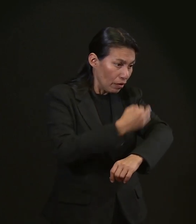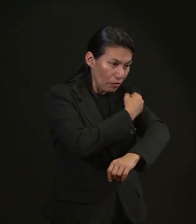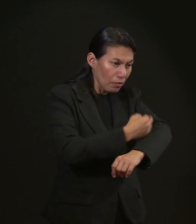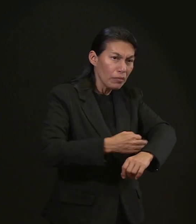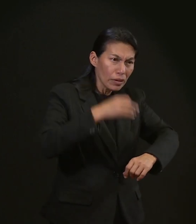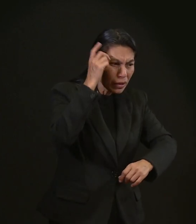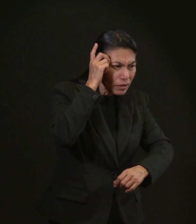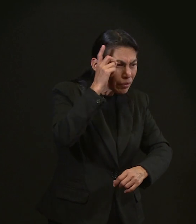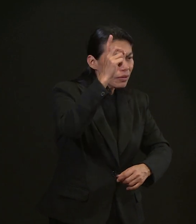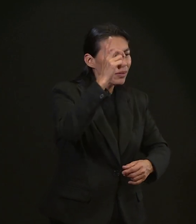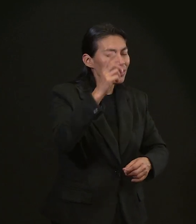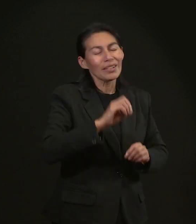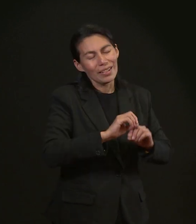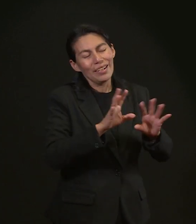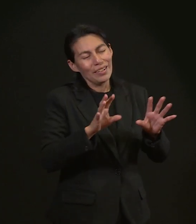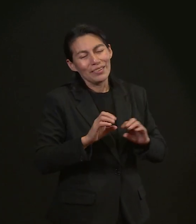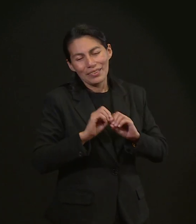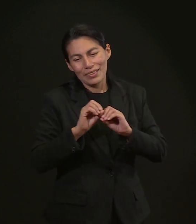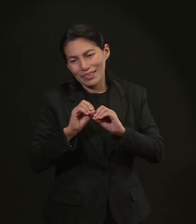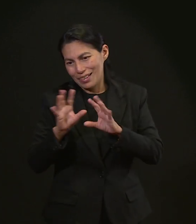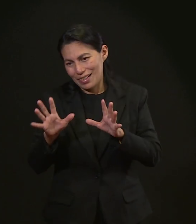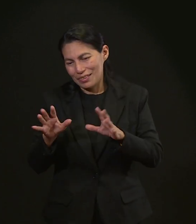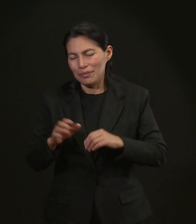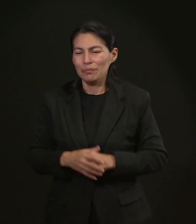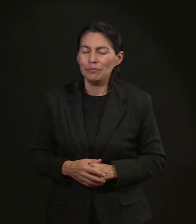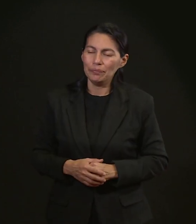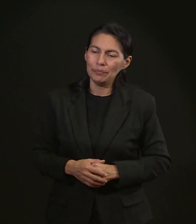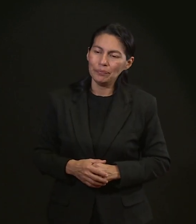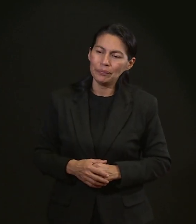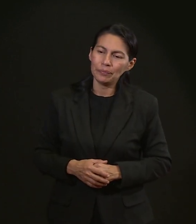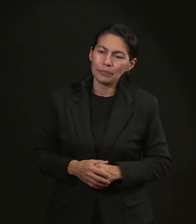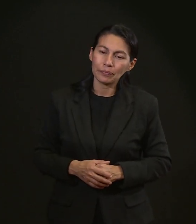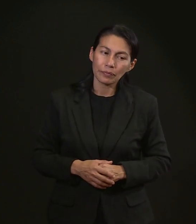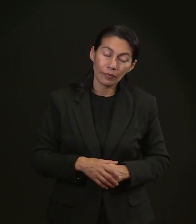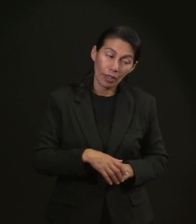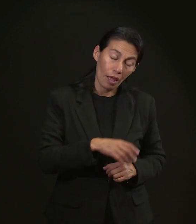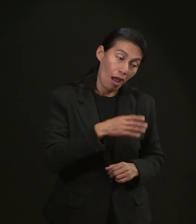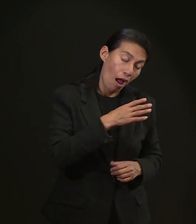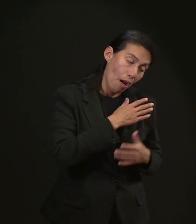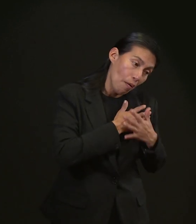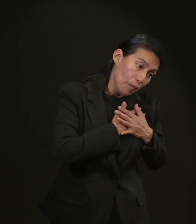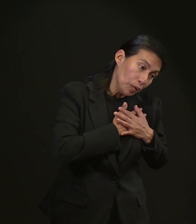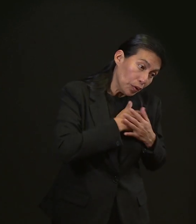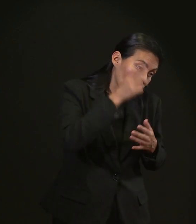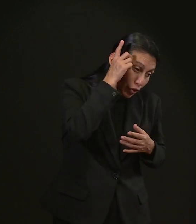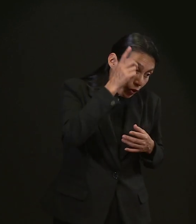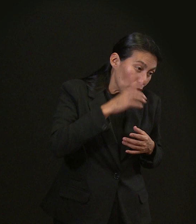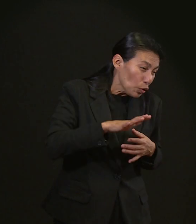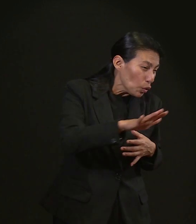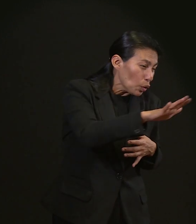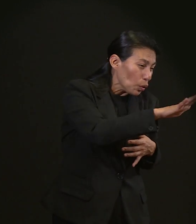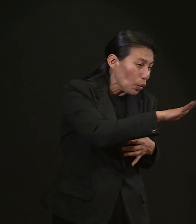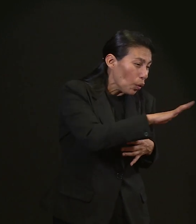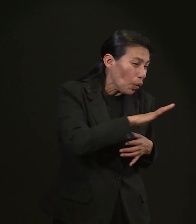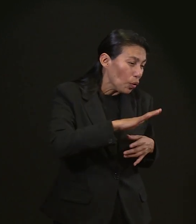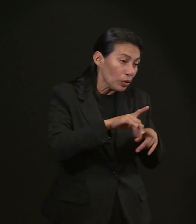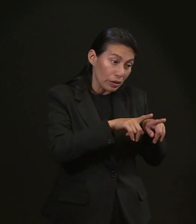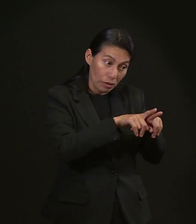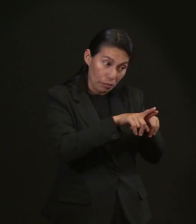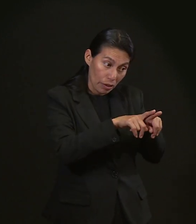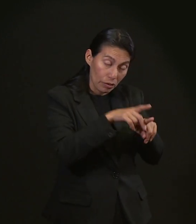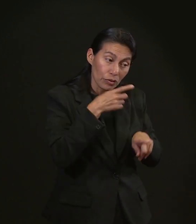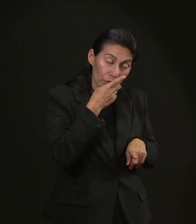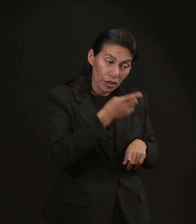la familia de dios y precisamente el amor de dios nos reúne a todos como hermanos